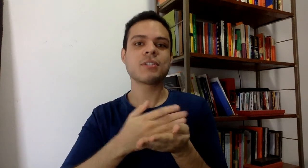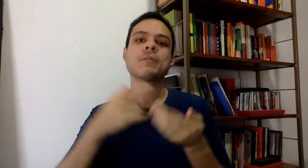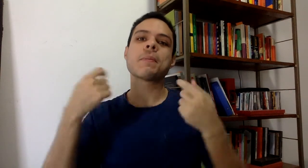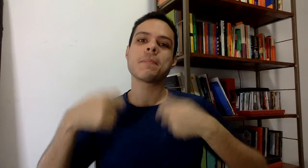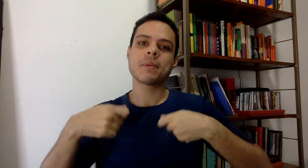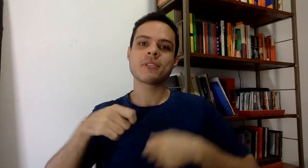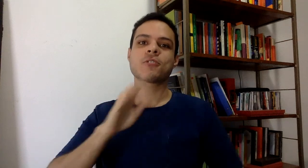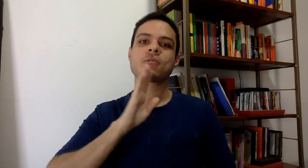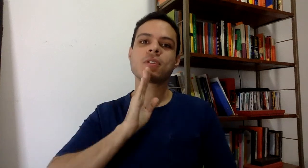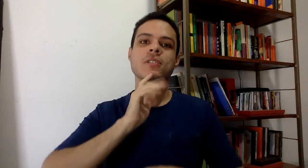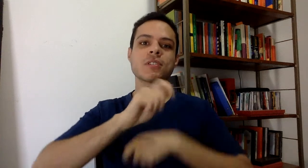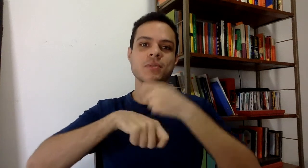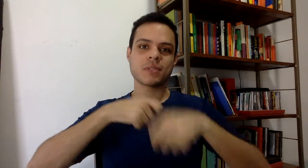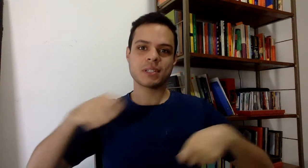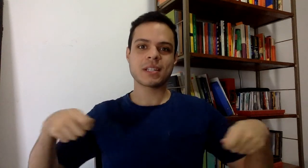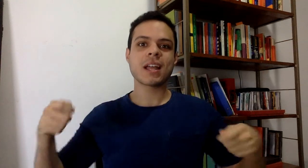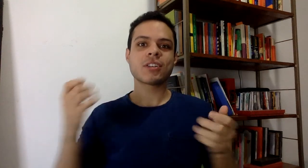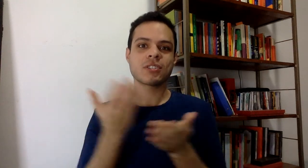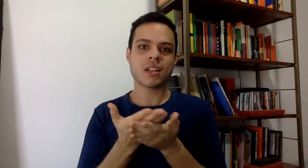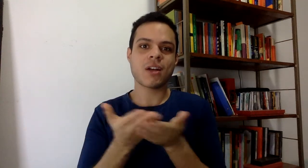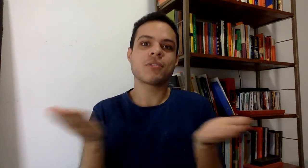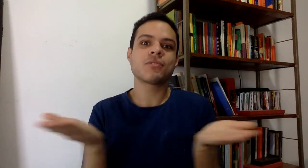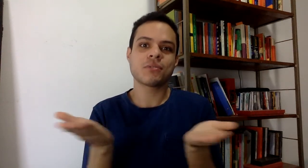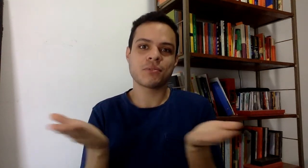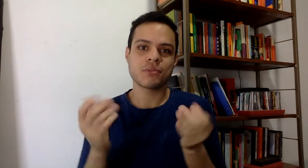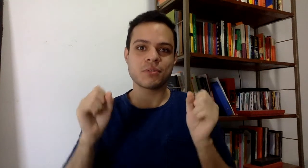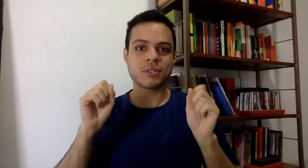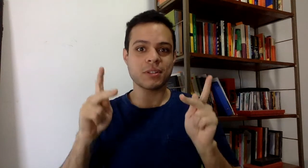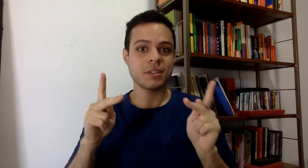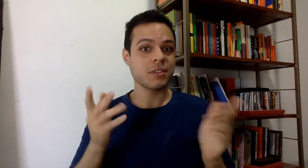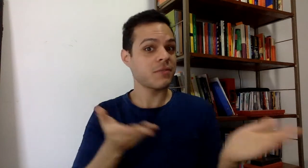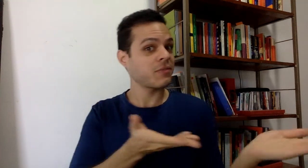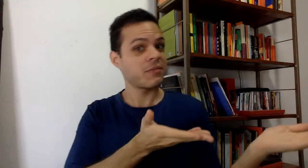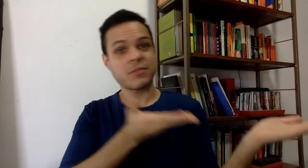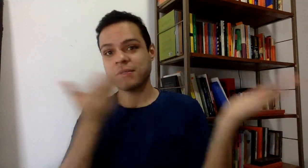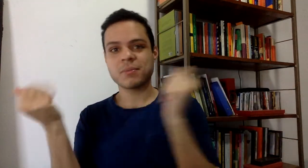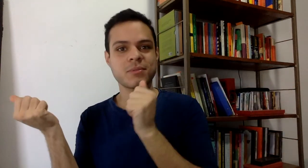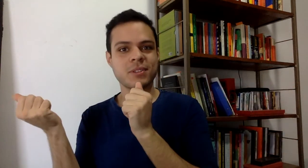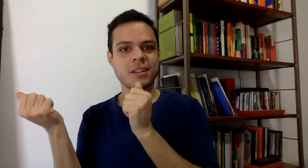antes, precisamos conhecer os sinais da aula de hoje, ok? Vamos lá?